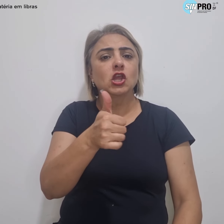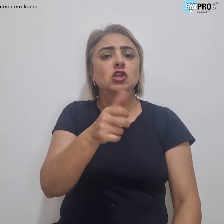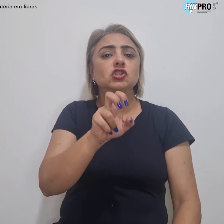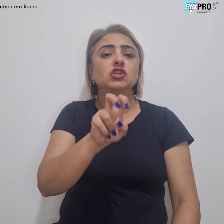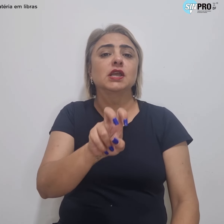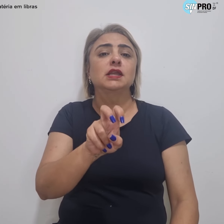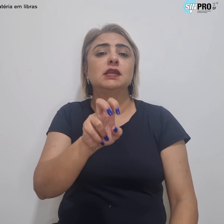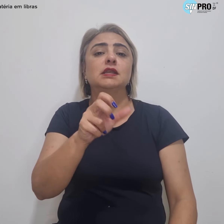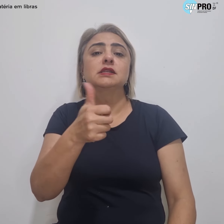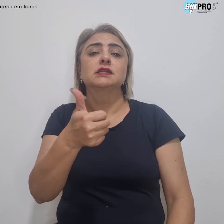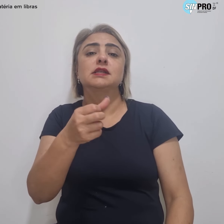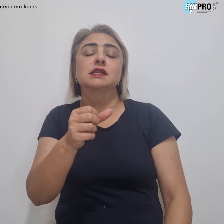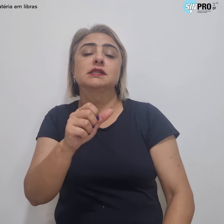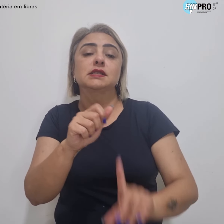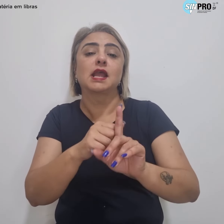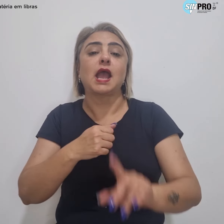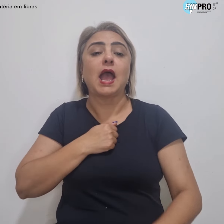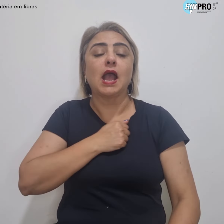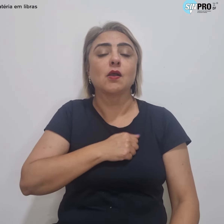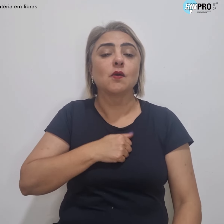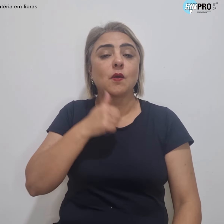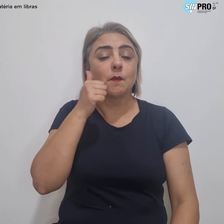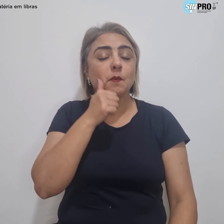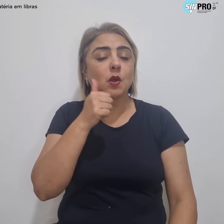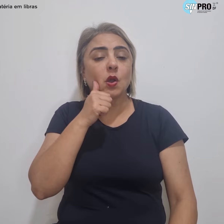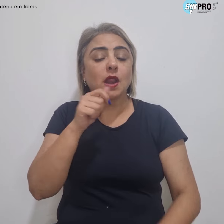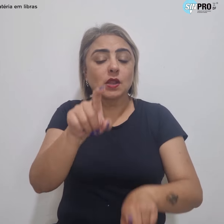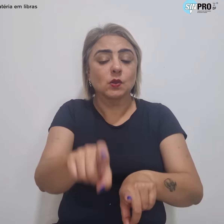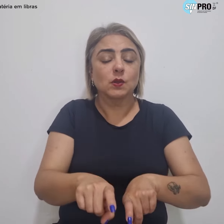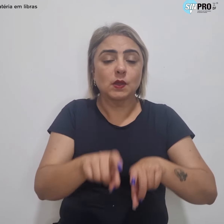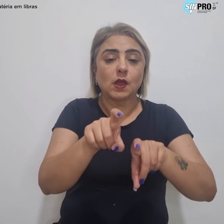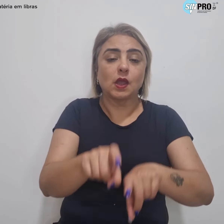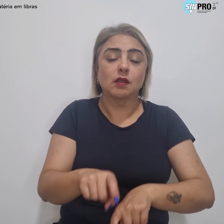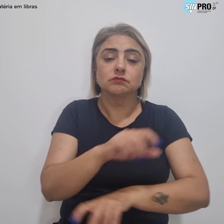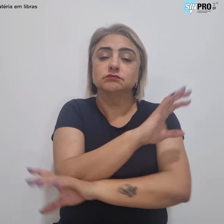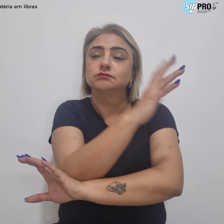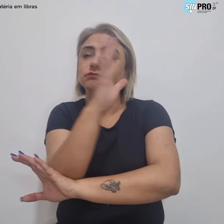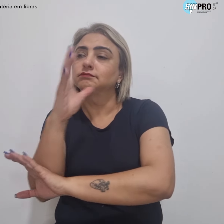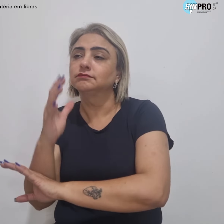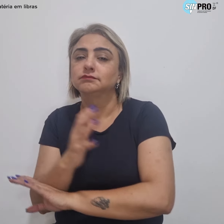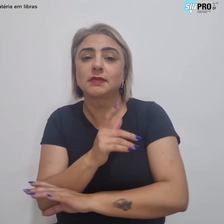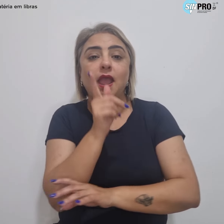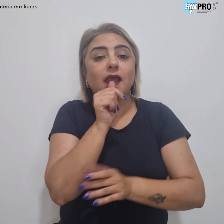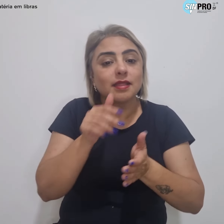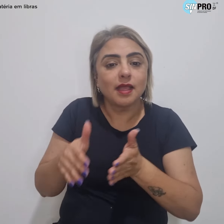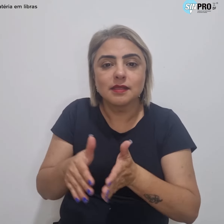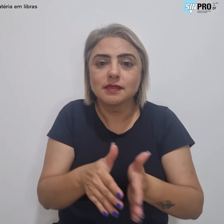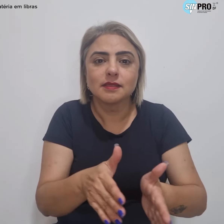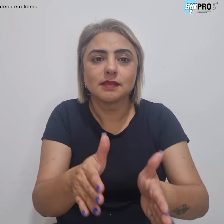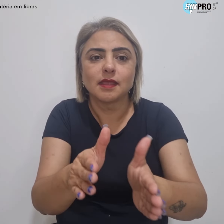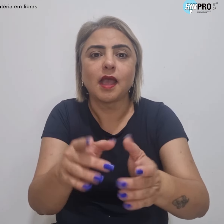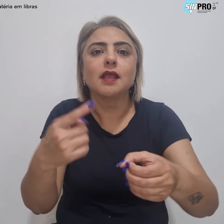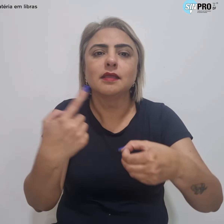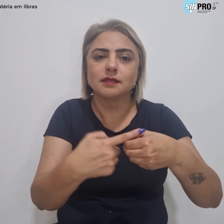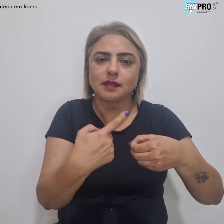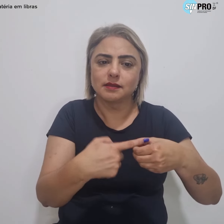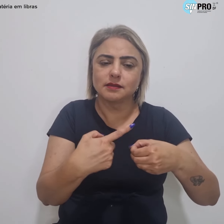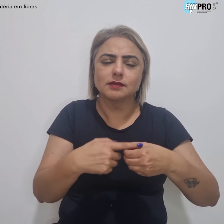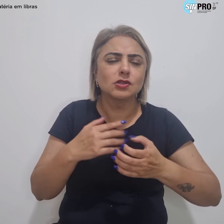16 de agosto, mulheres do campo, da floresta, das águas e das cidades de todo o